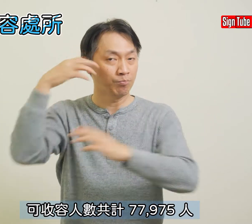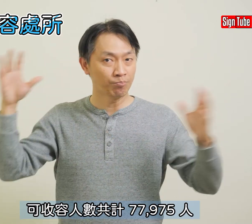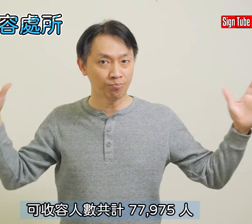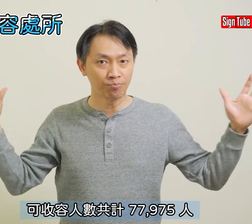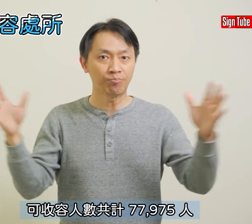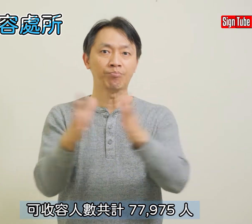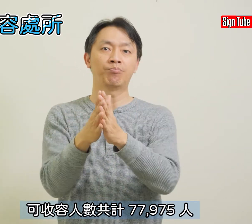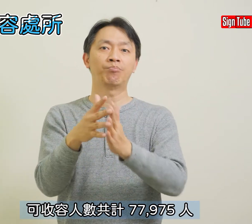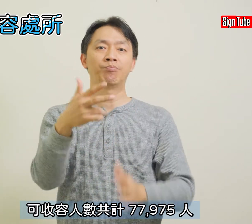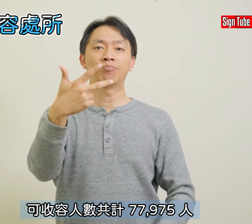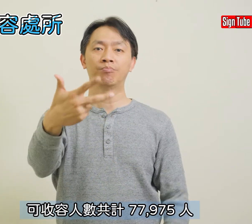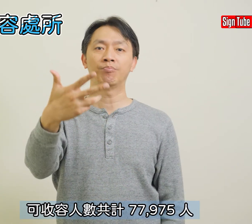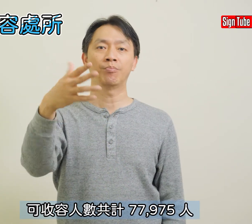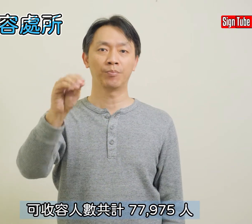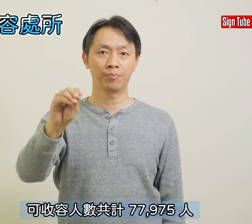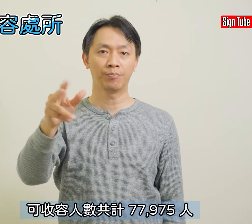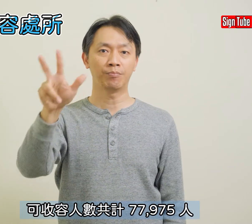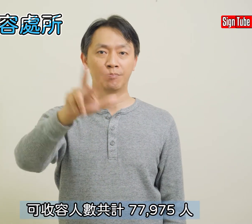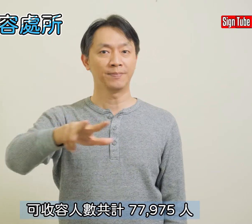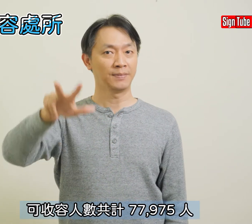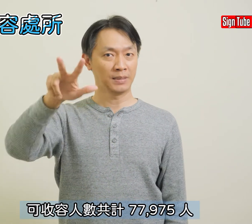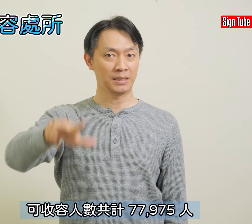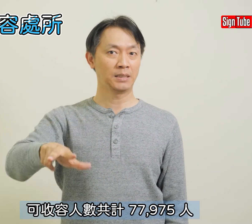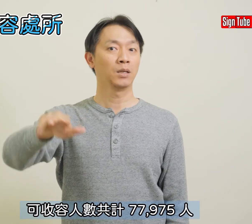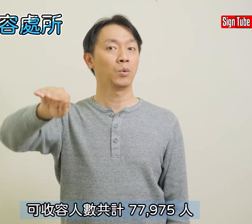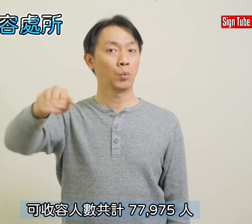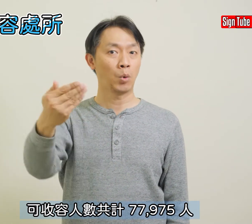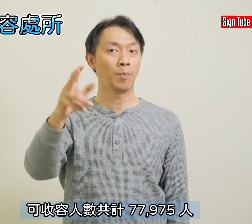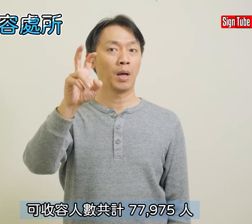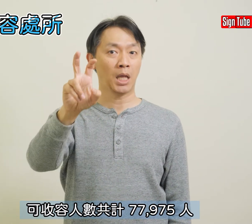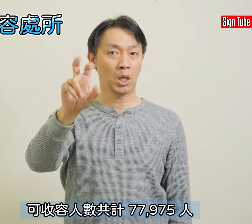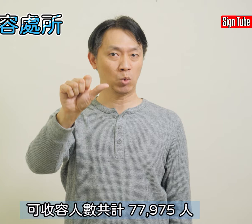可收容人数共计77975人。